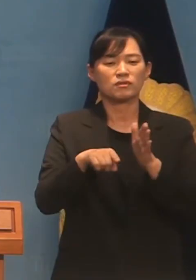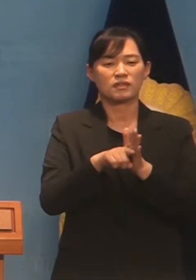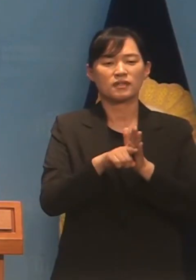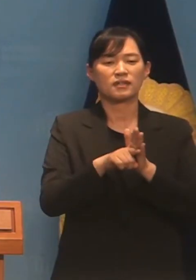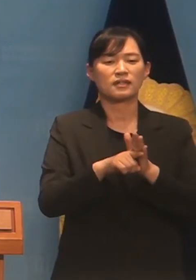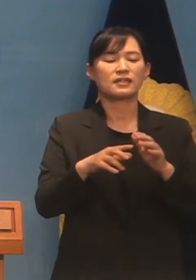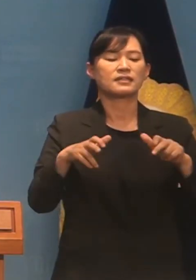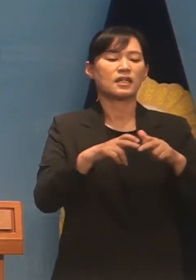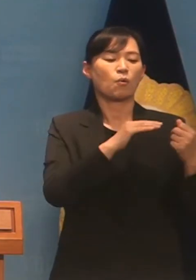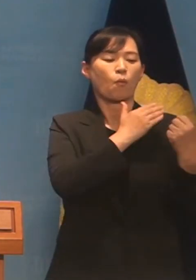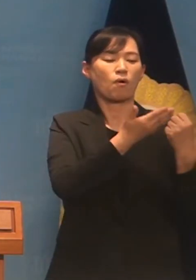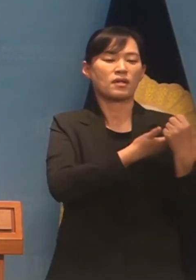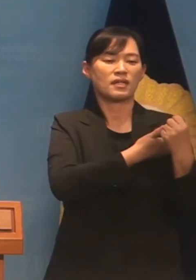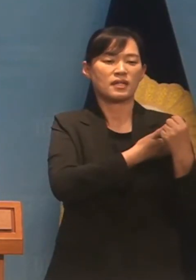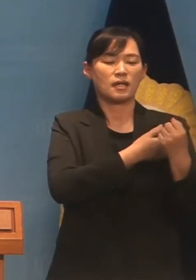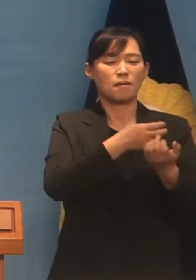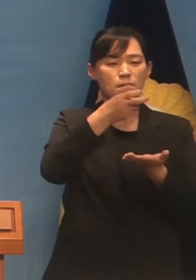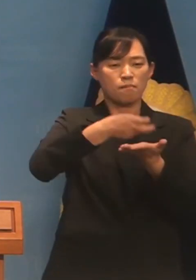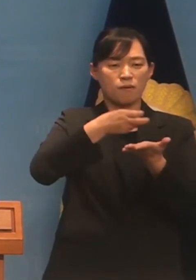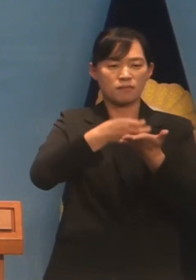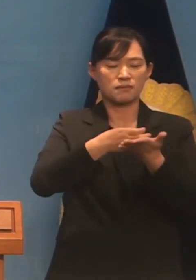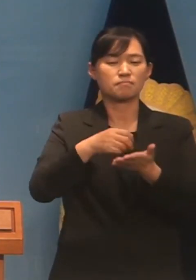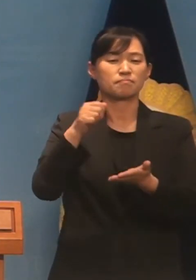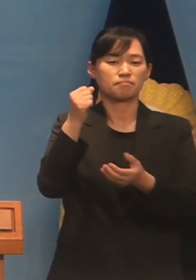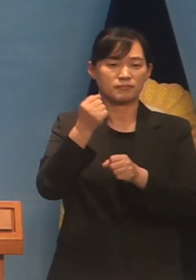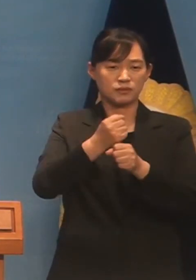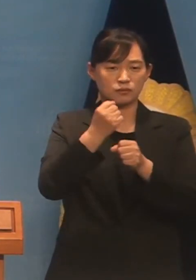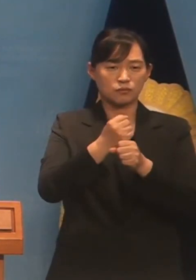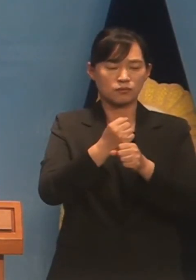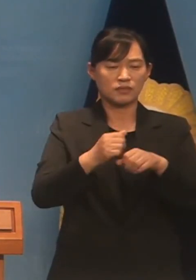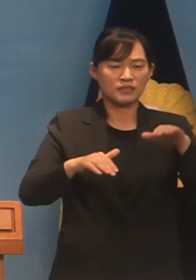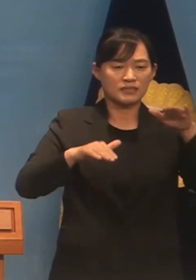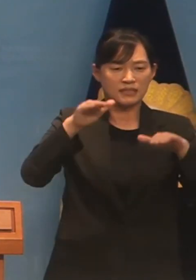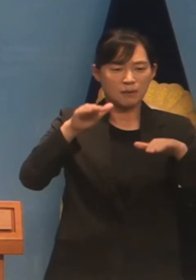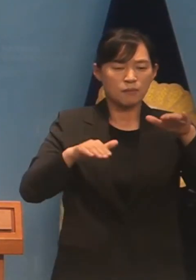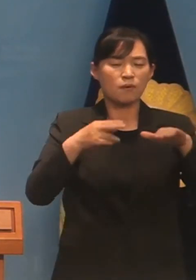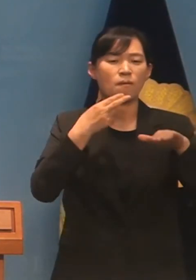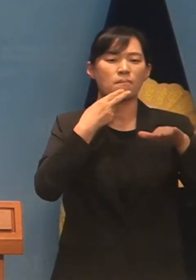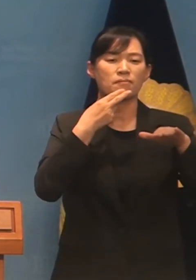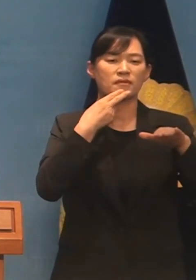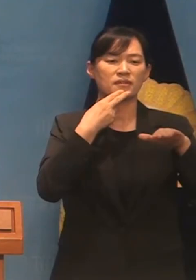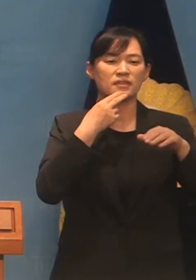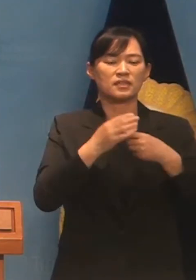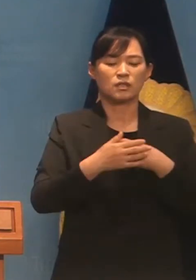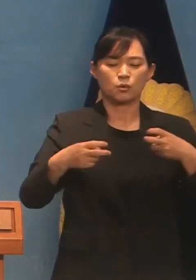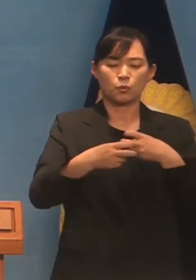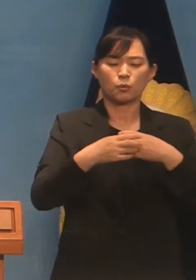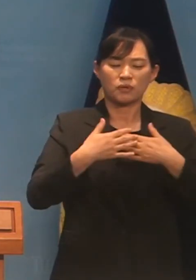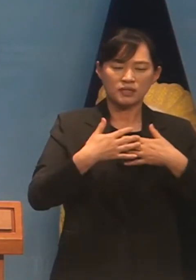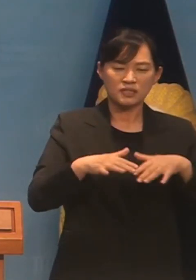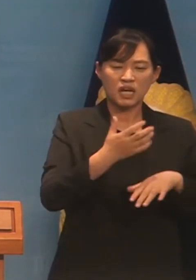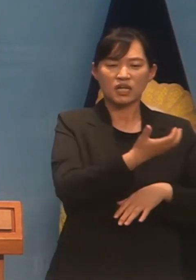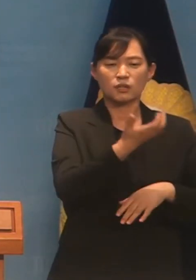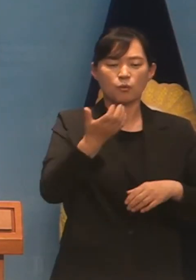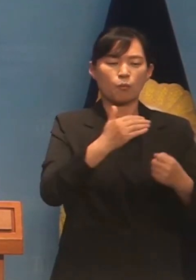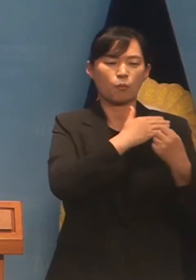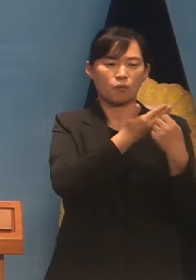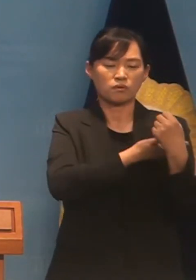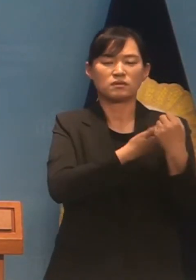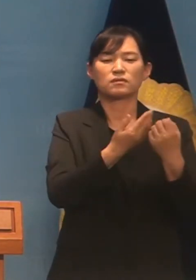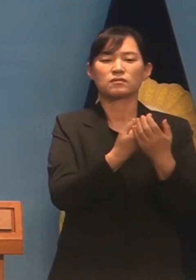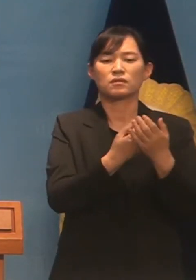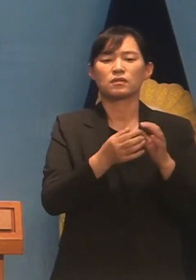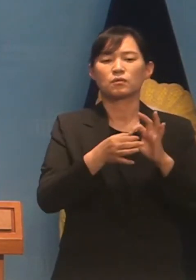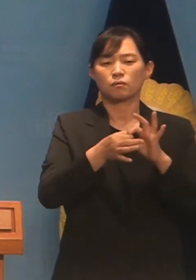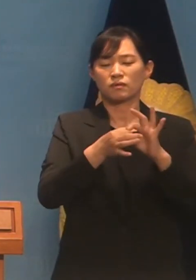장애인 권리보장법을 제정하고 누구도 차별받지 않는 교통약자 이동권 보장을